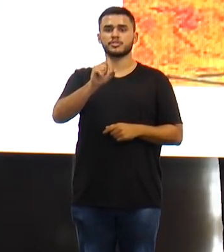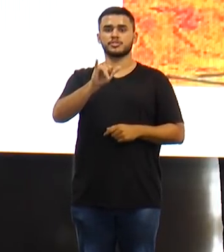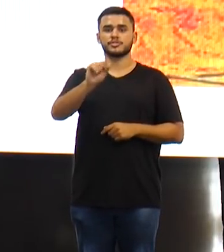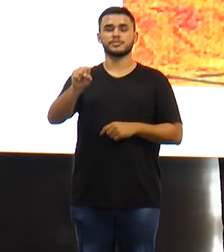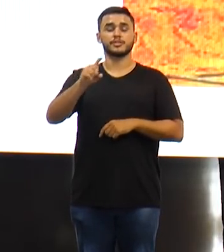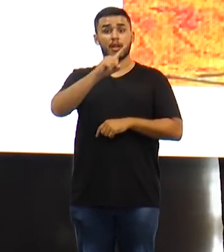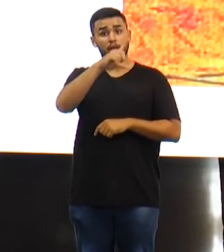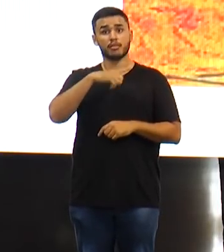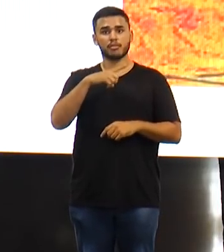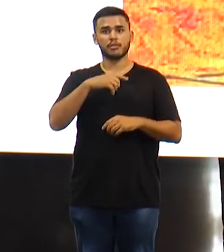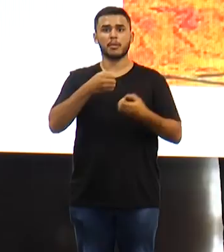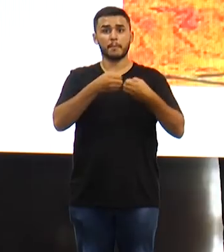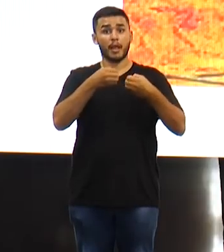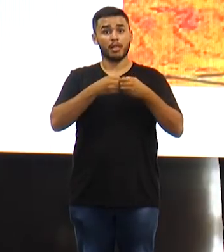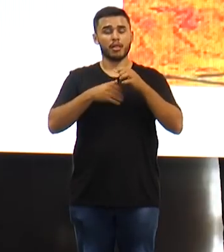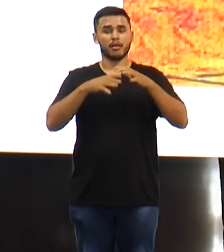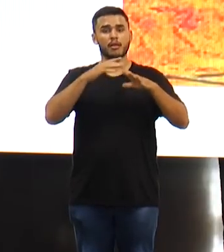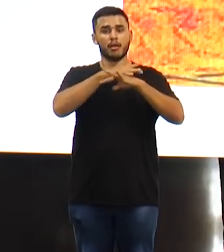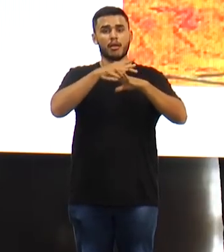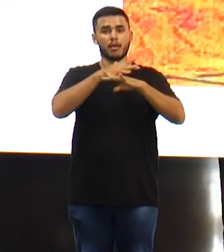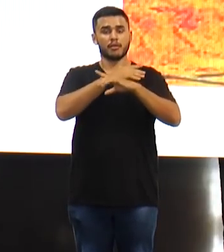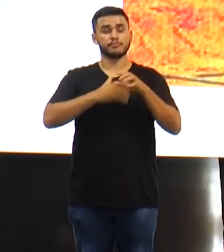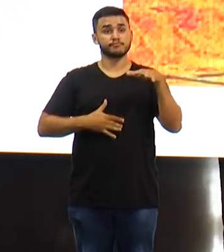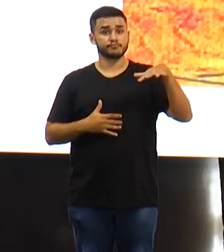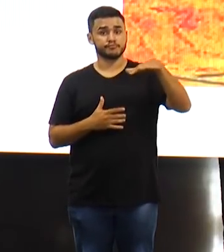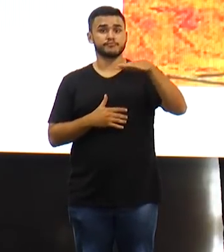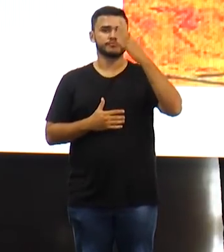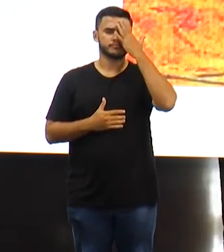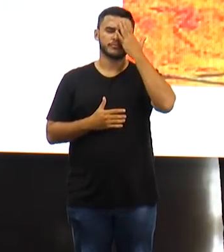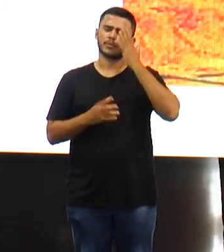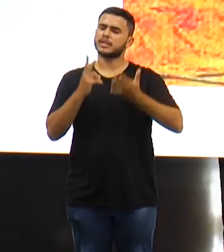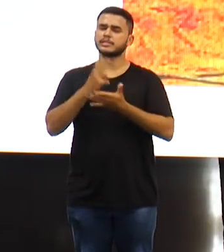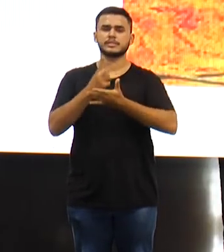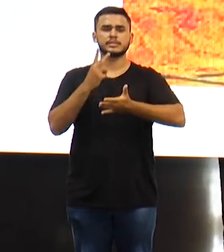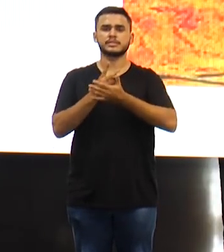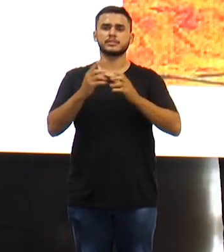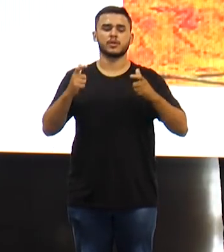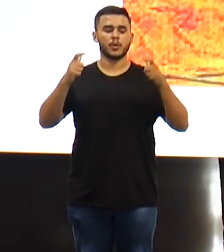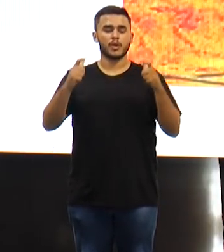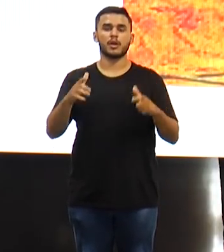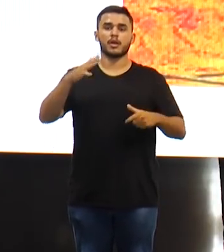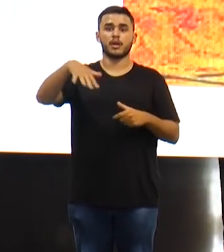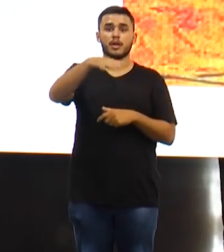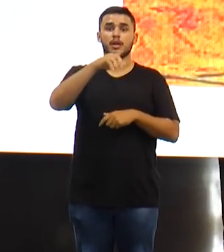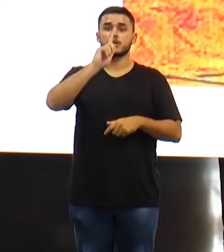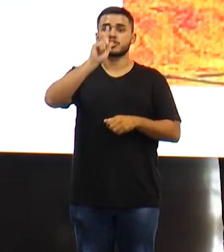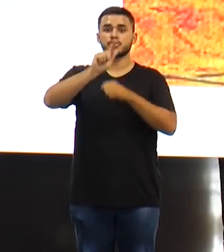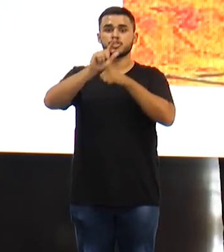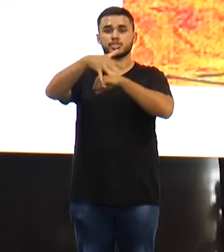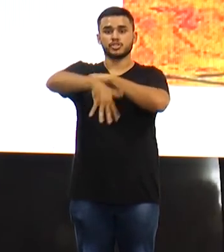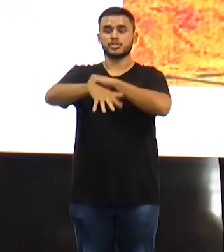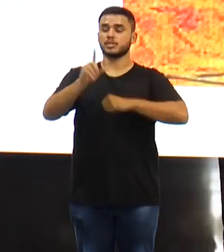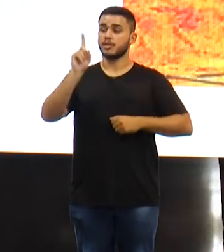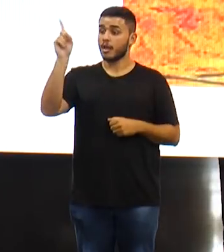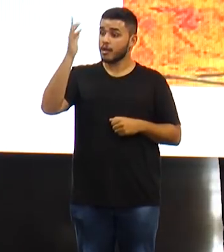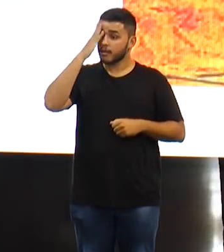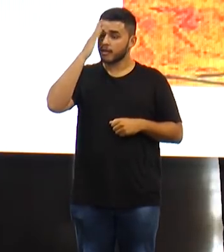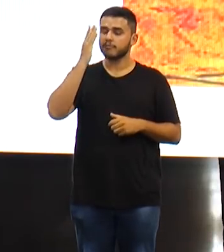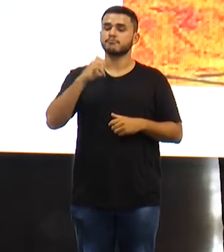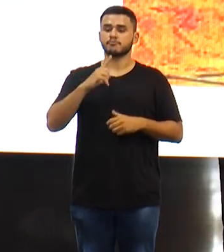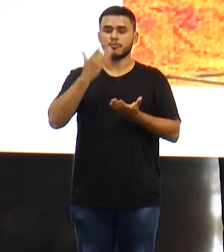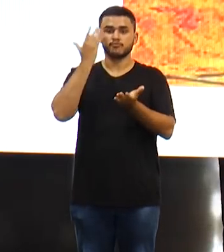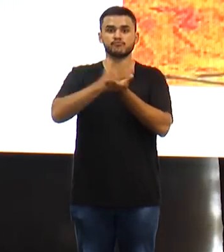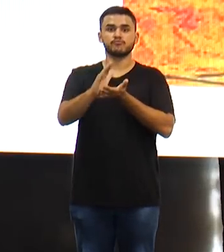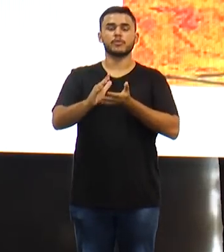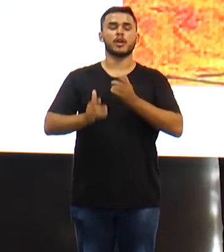Seria o açude do Cedro, construído no rio Sitiá, em Quixadá, certo? Foi o primeiro grande